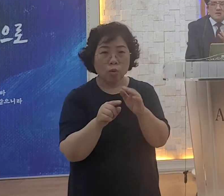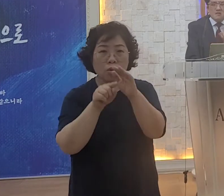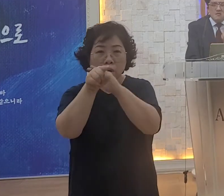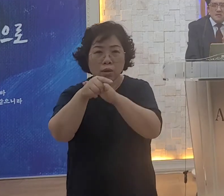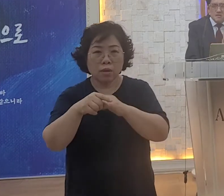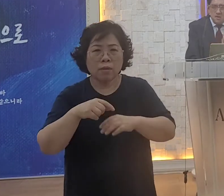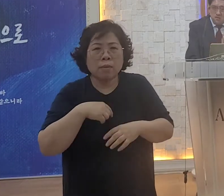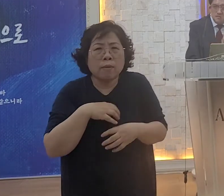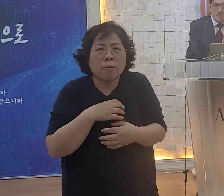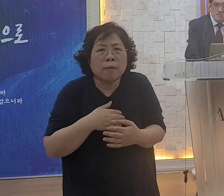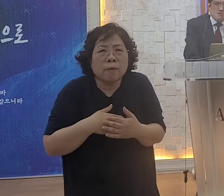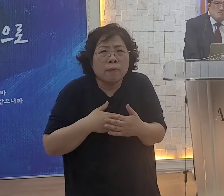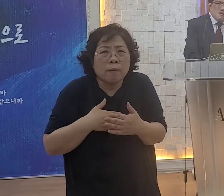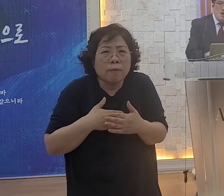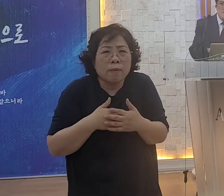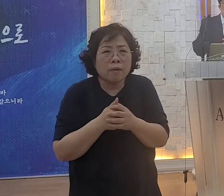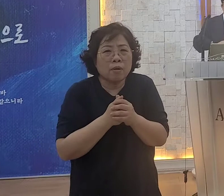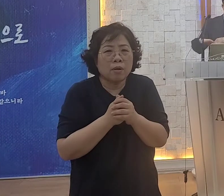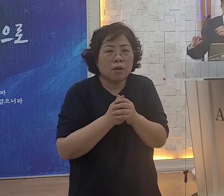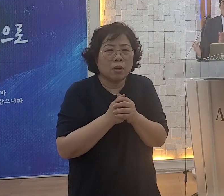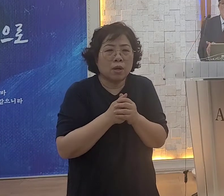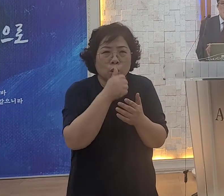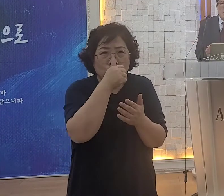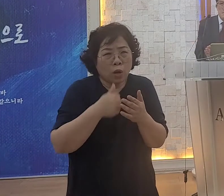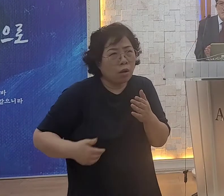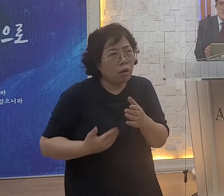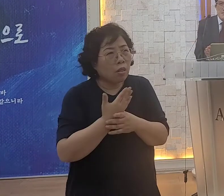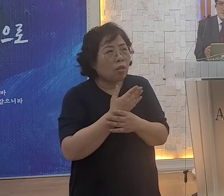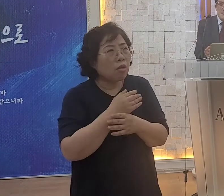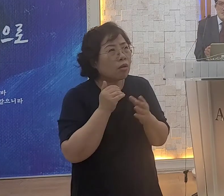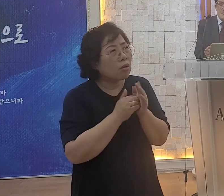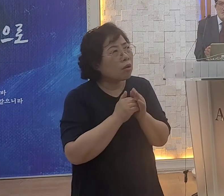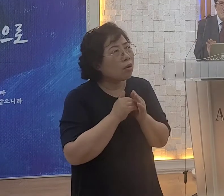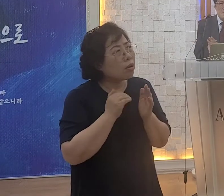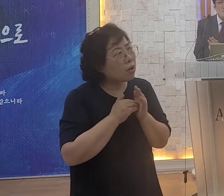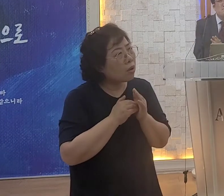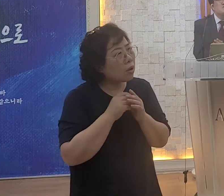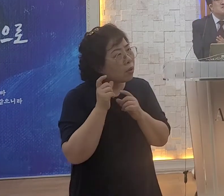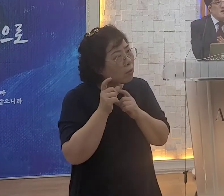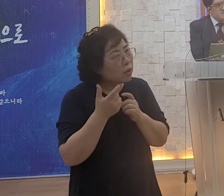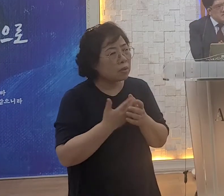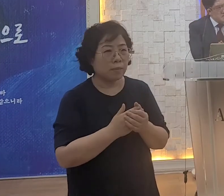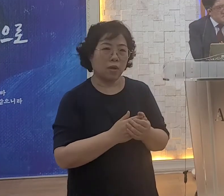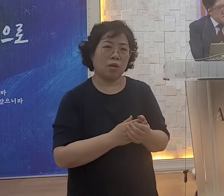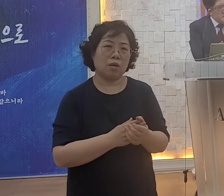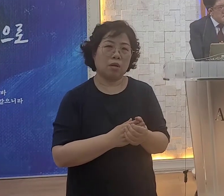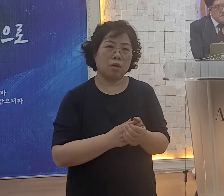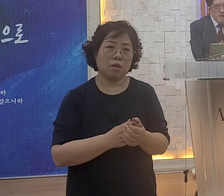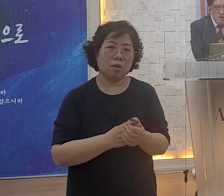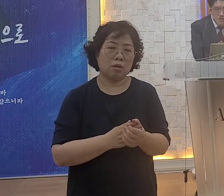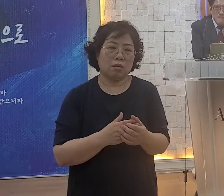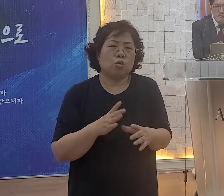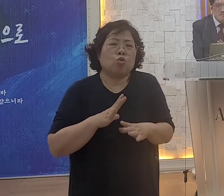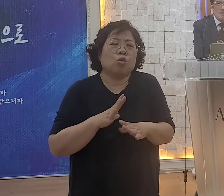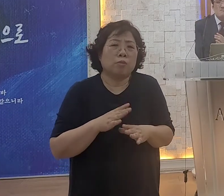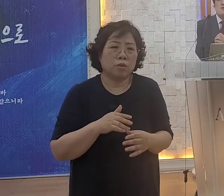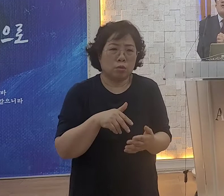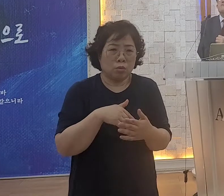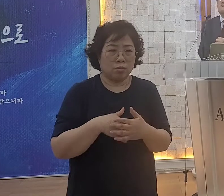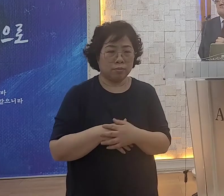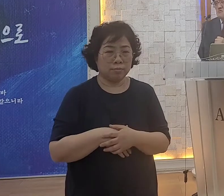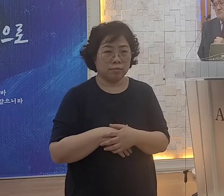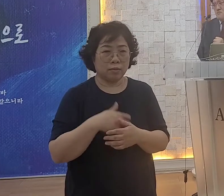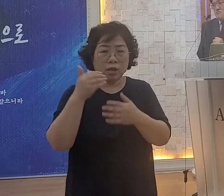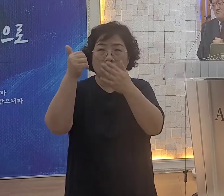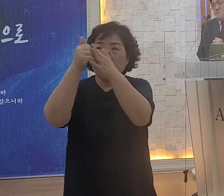간이 얼마나 탔을까요? 우리가 아무리 죄를 다 사해도 우리가 다 죄인인 걸 알지 않습니까? 하나님 앞에 어떻게 우리가